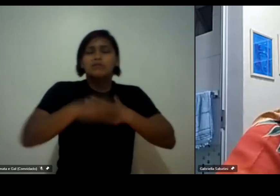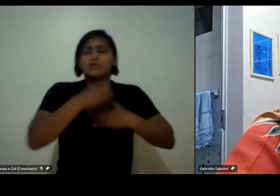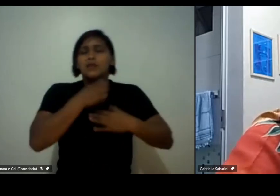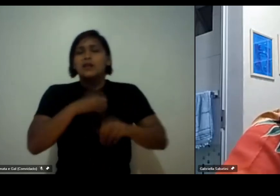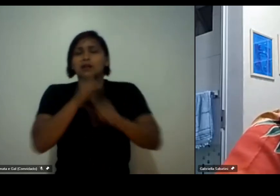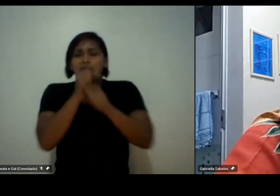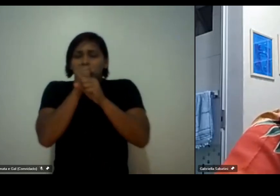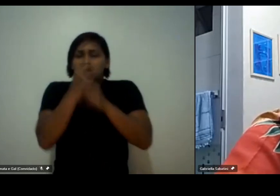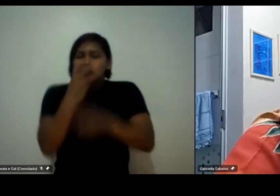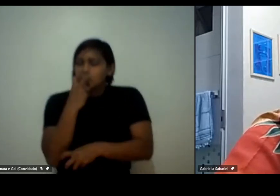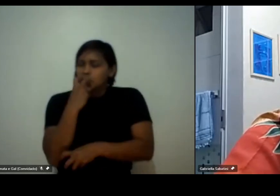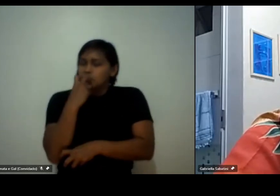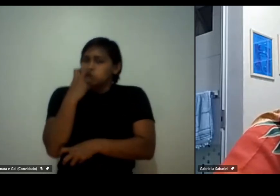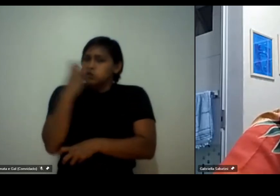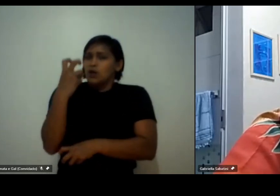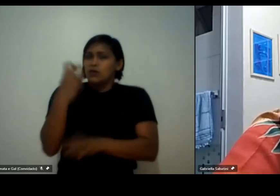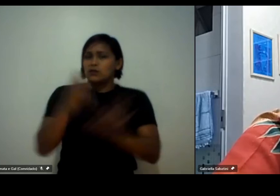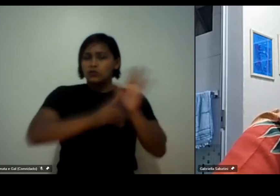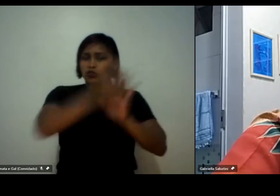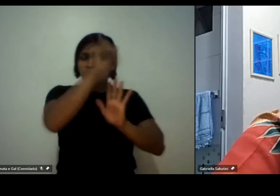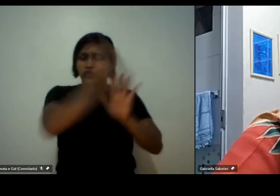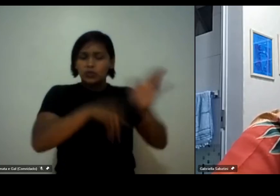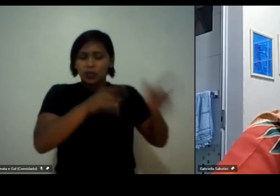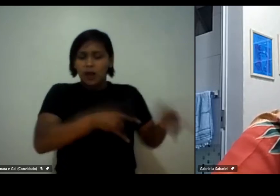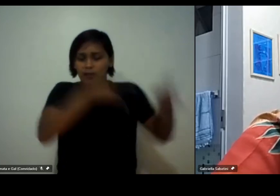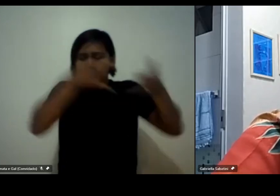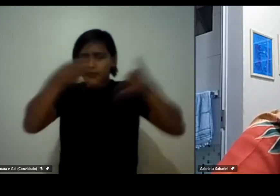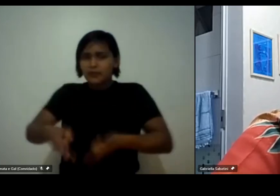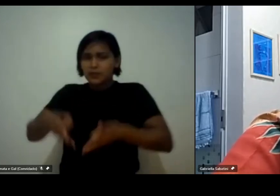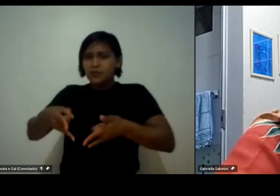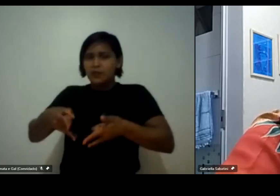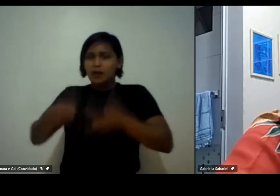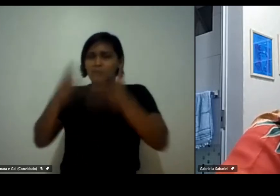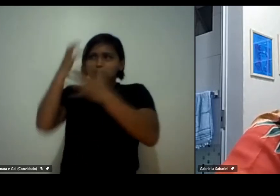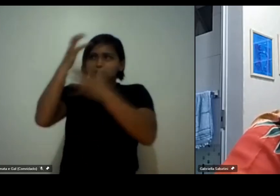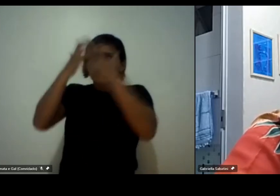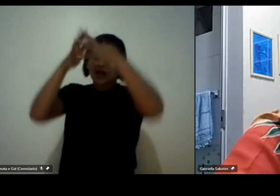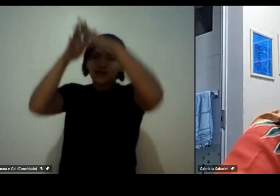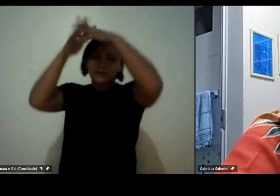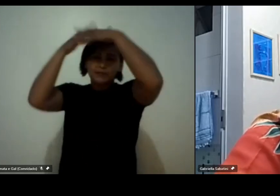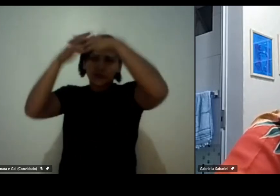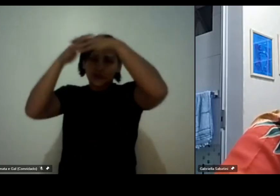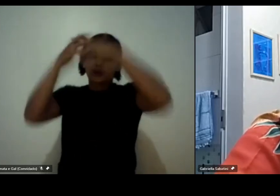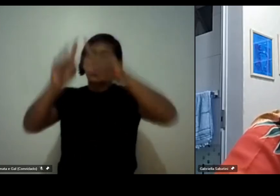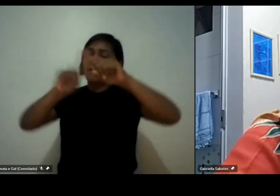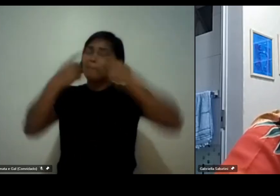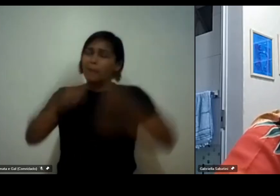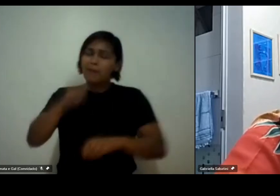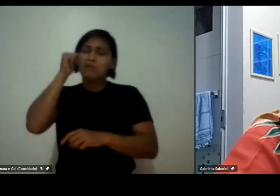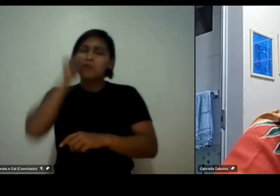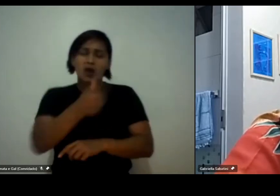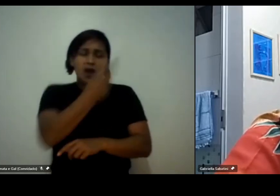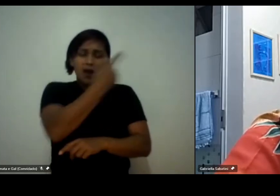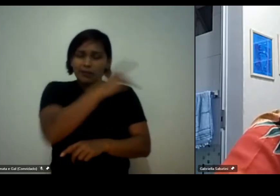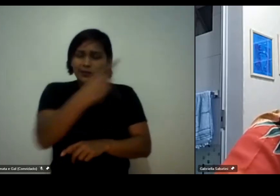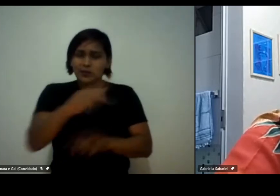em agudo no lado direito da cama, perturbando não apenas a mim, mas muitas dessas mulheres.